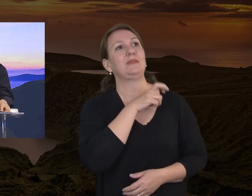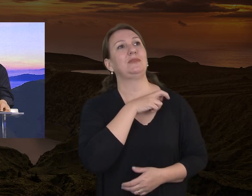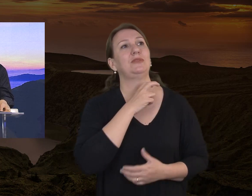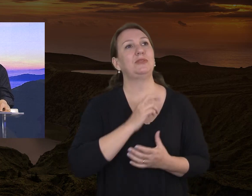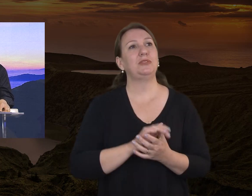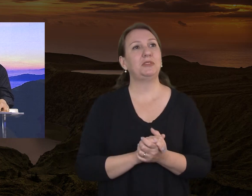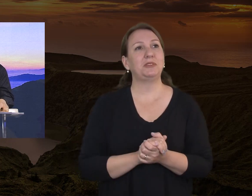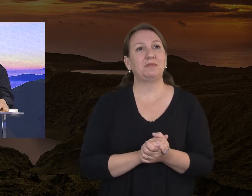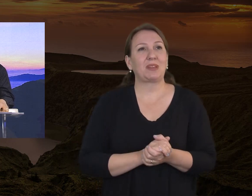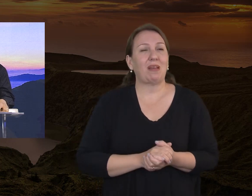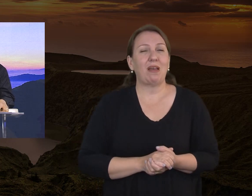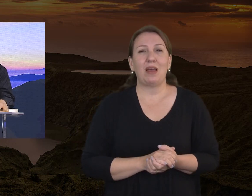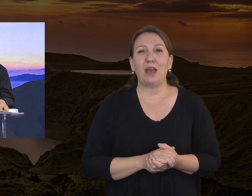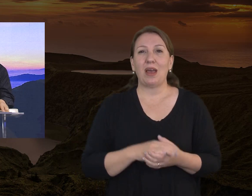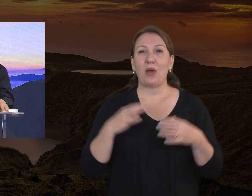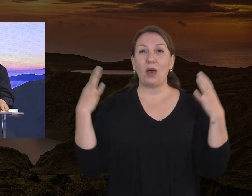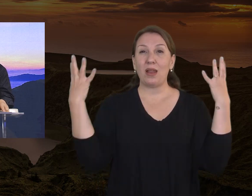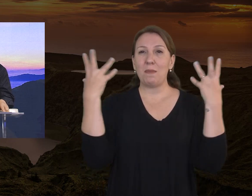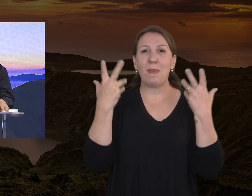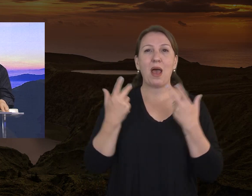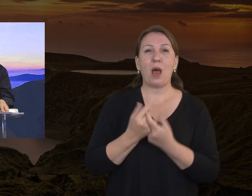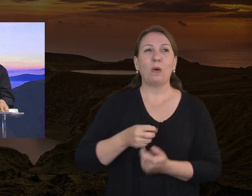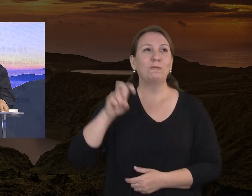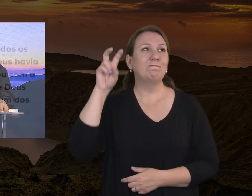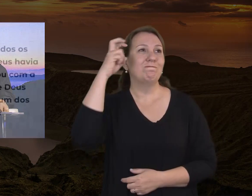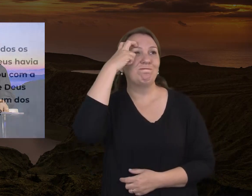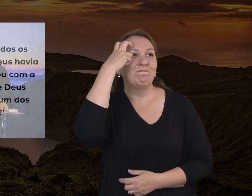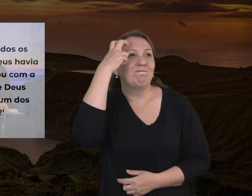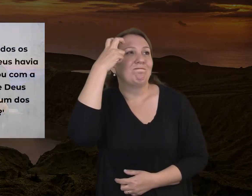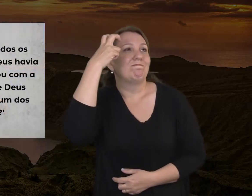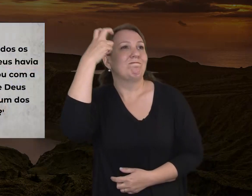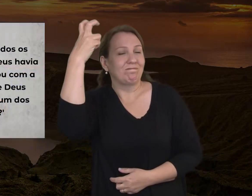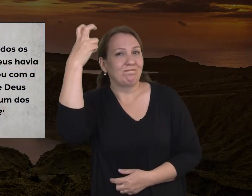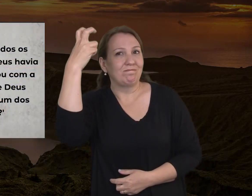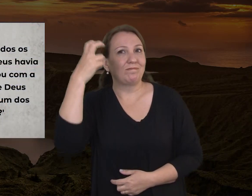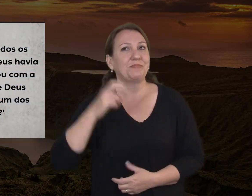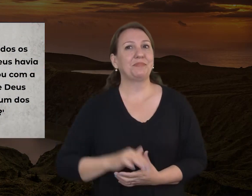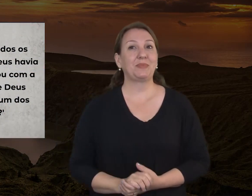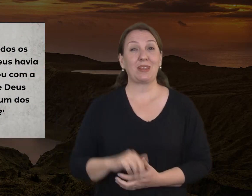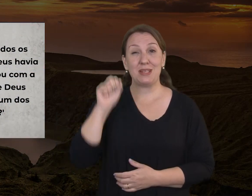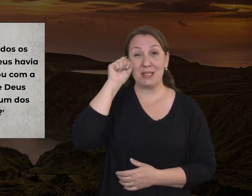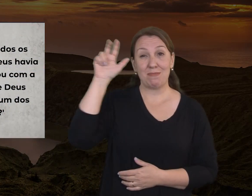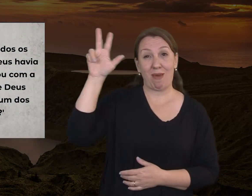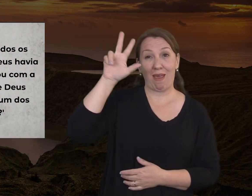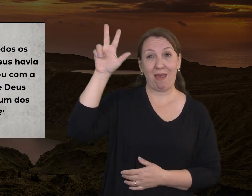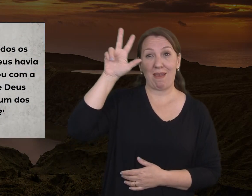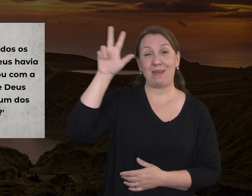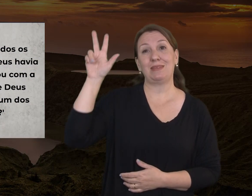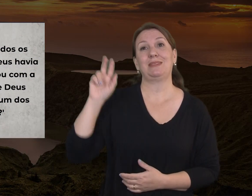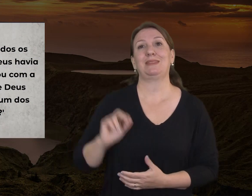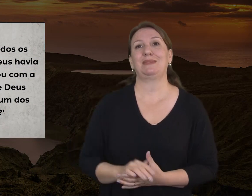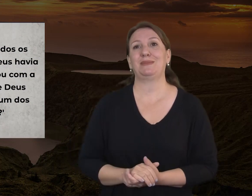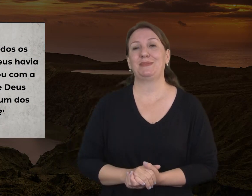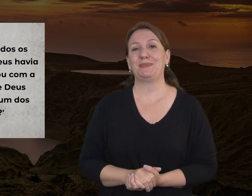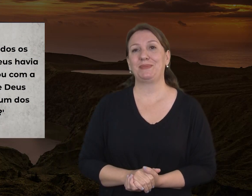serpente era o mais astuto de todos os animais dos campos que Javé,